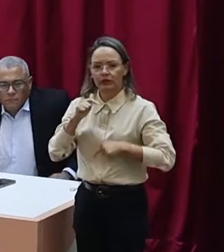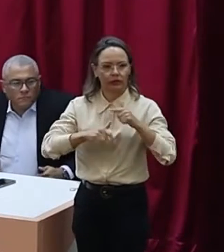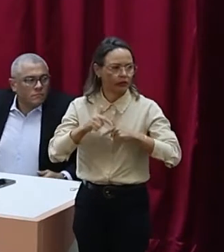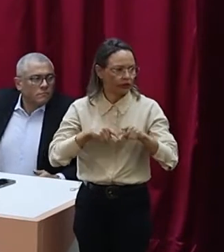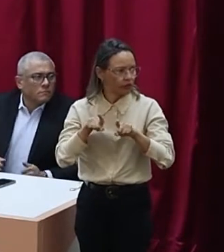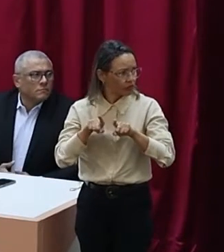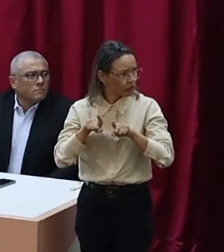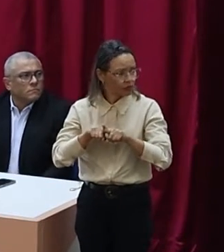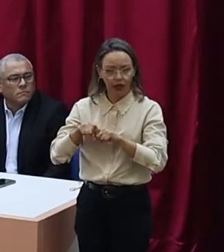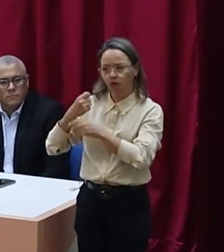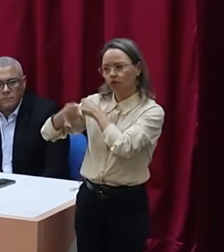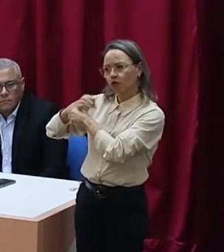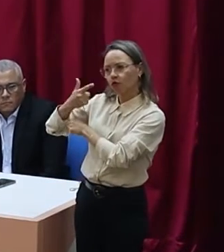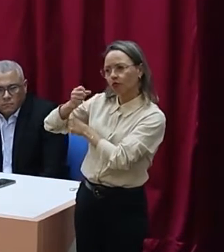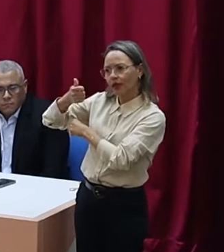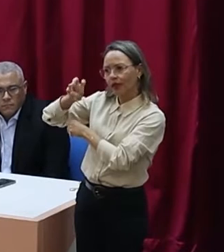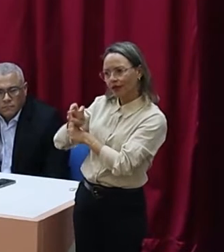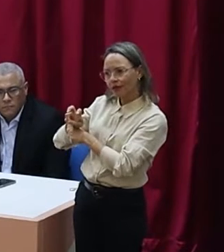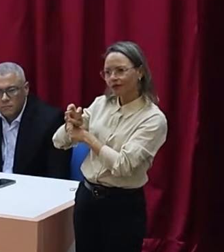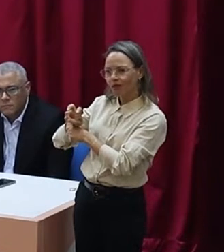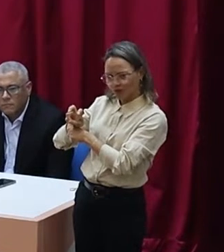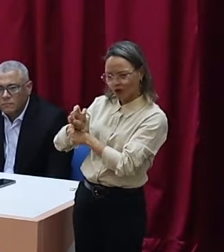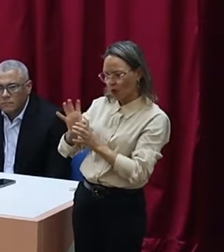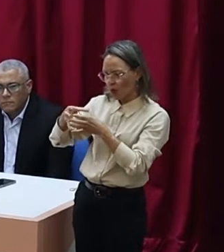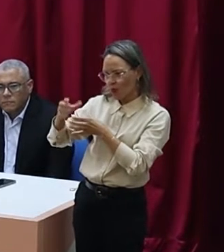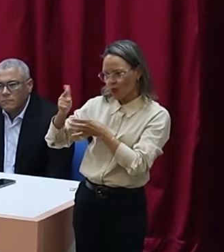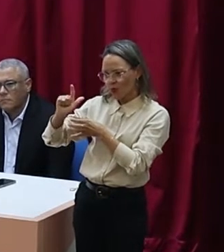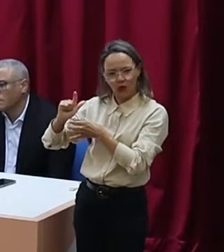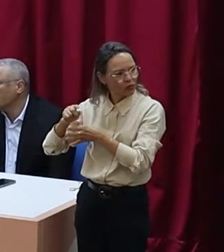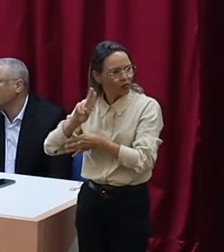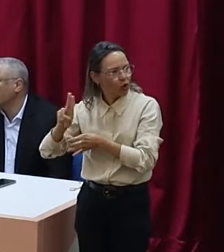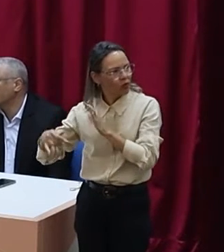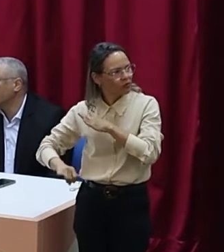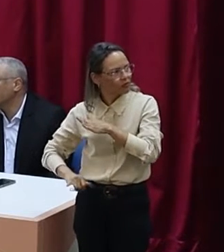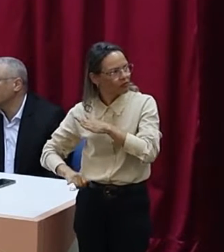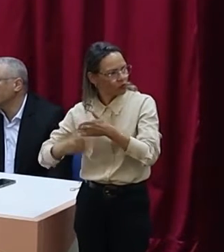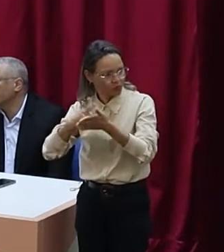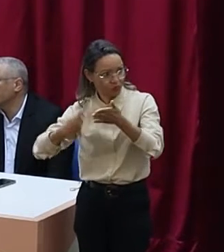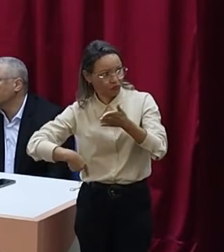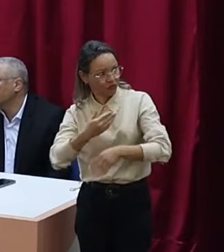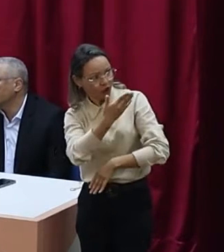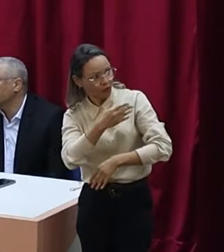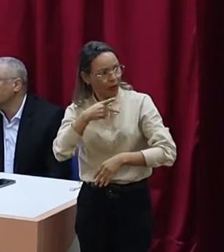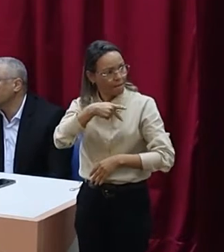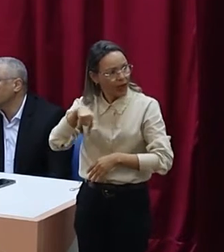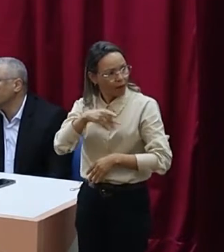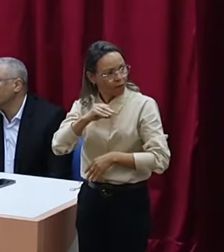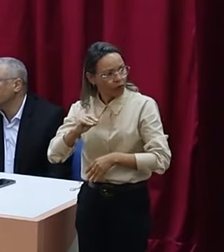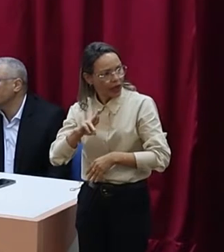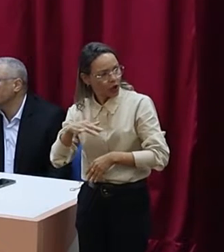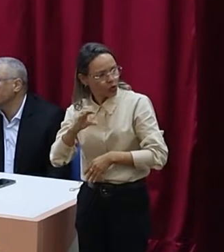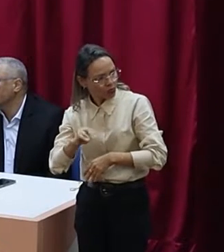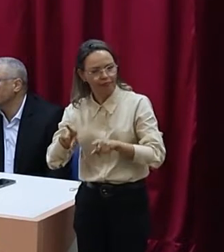também desde 2015 com esse outro coletivo, Papo Reto, e desde 2018, né, com